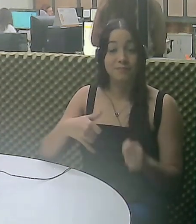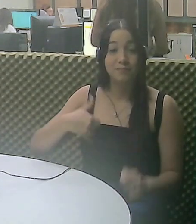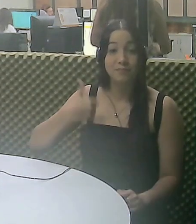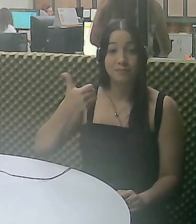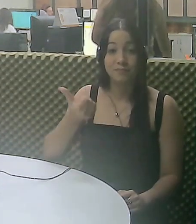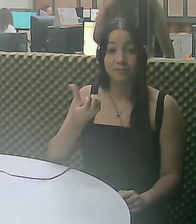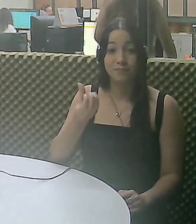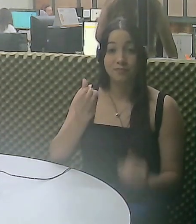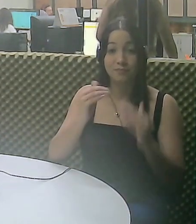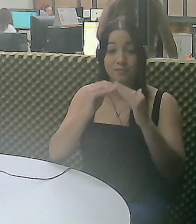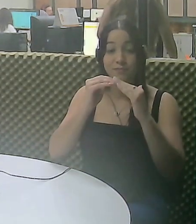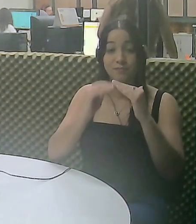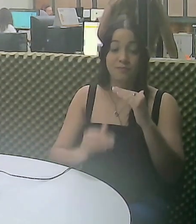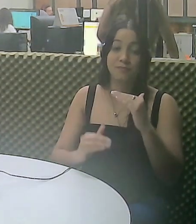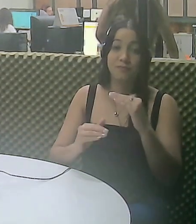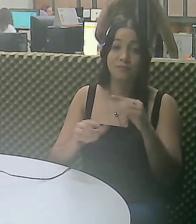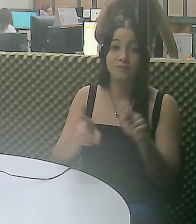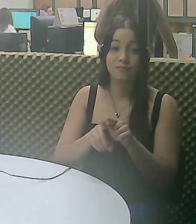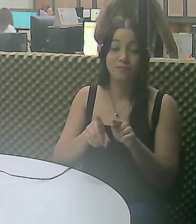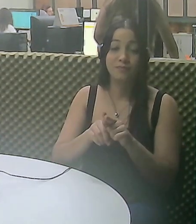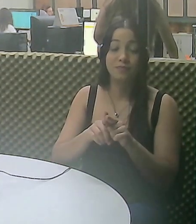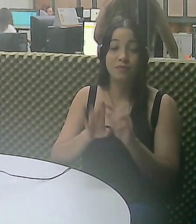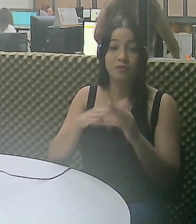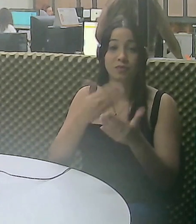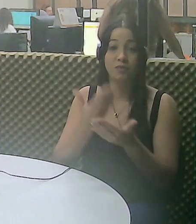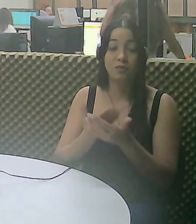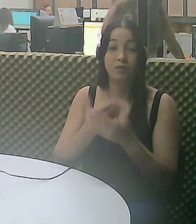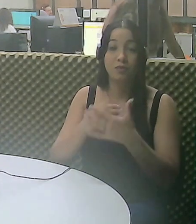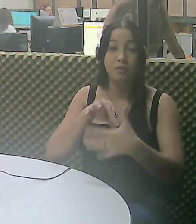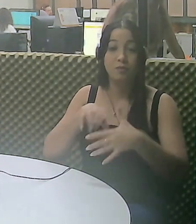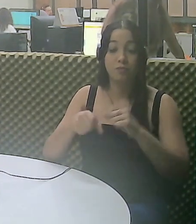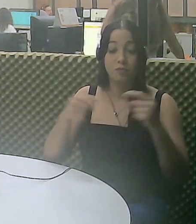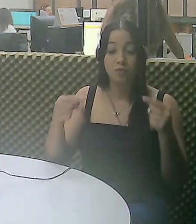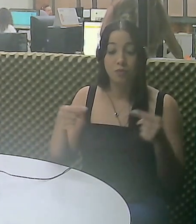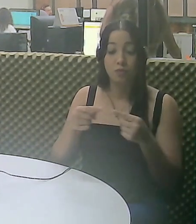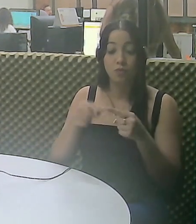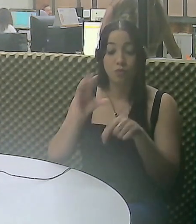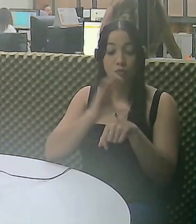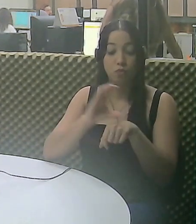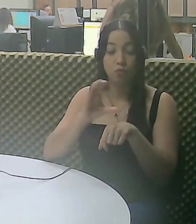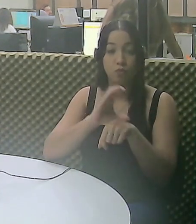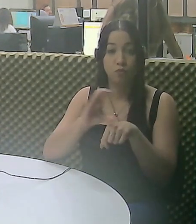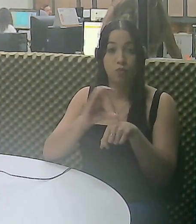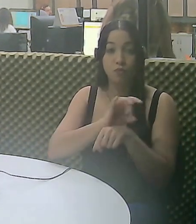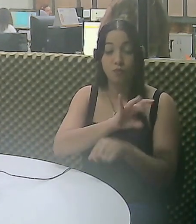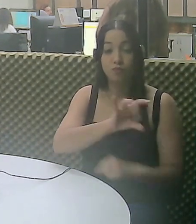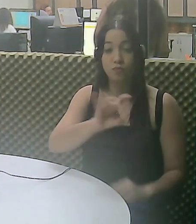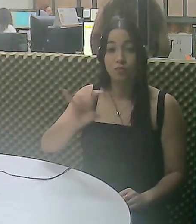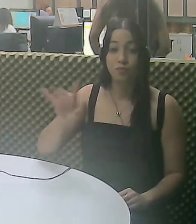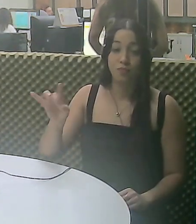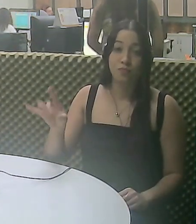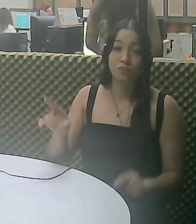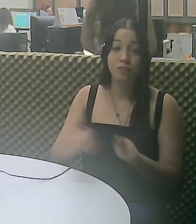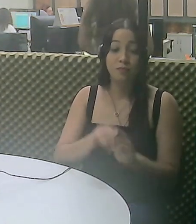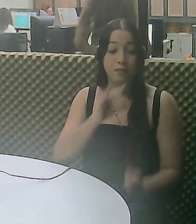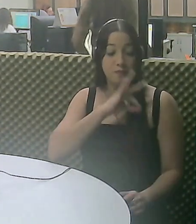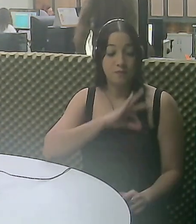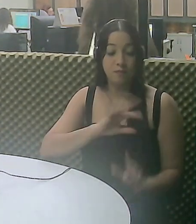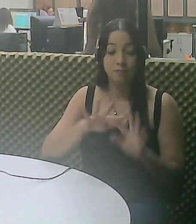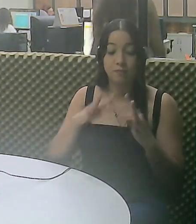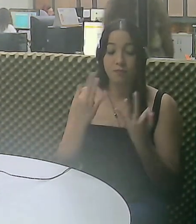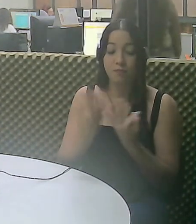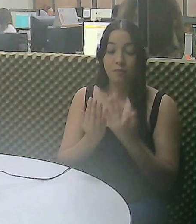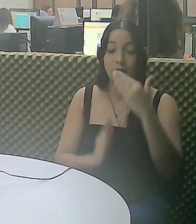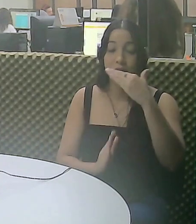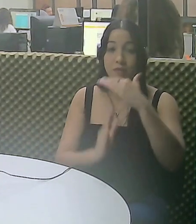idade mínima de 16 anos, nível de escolaridade compatível com a especificidade de cada curso e renda familiar de,